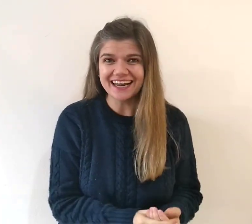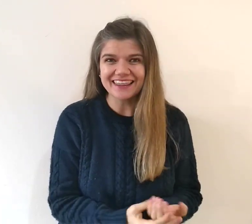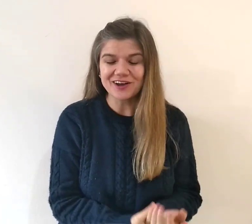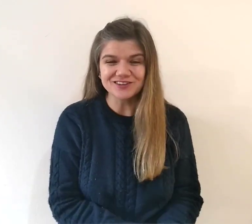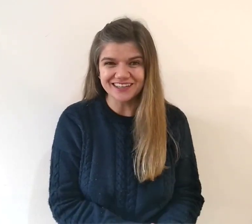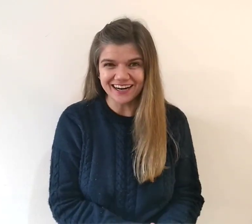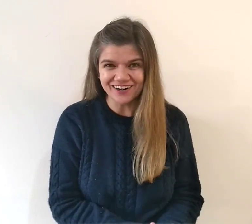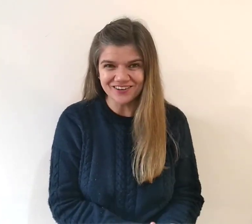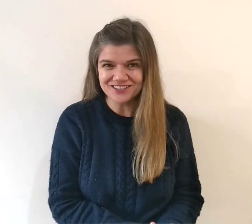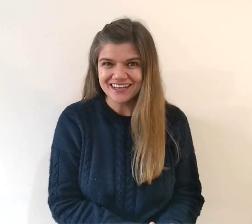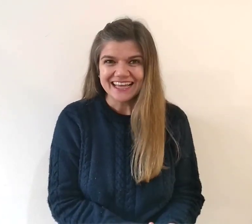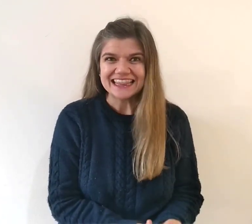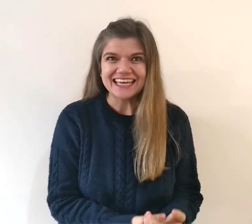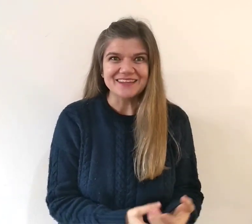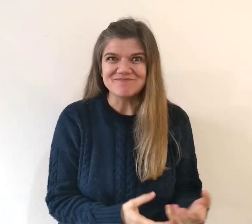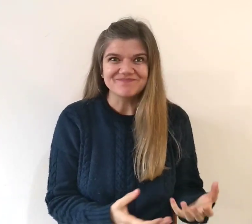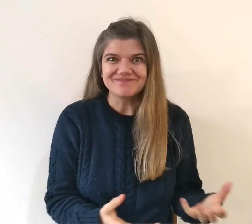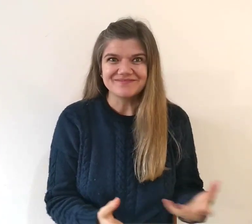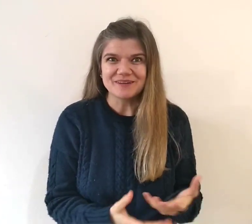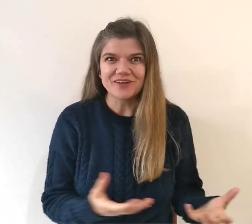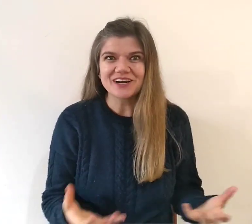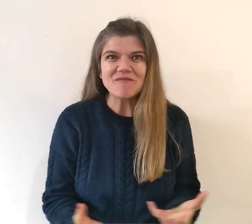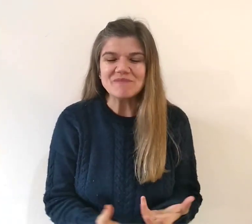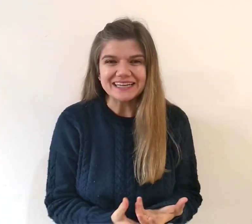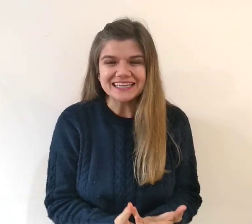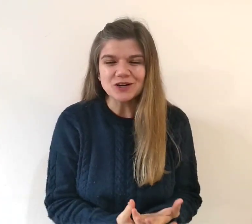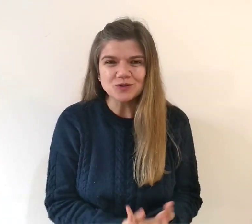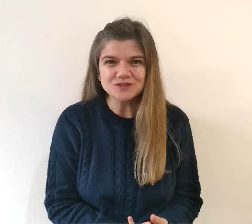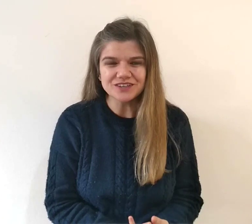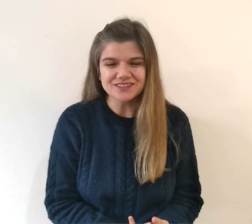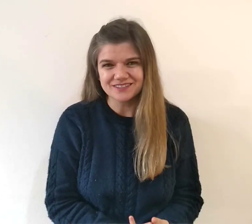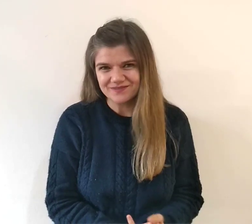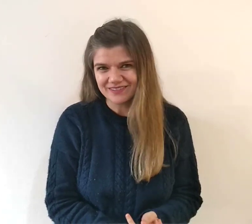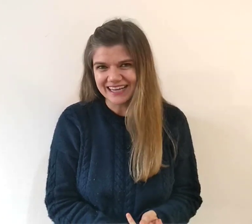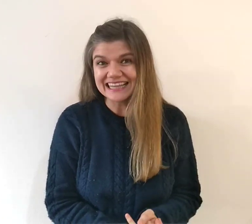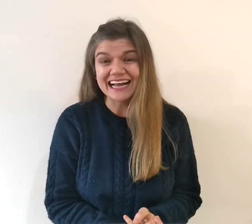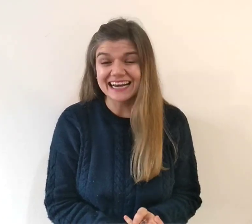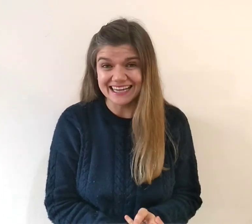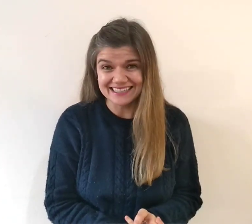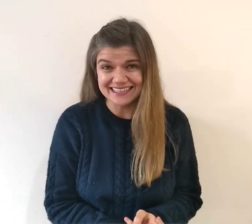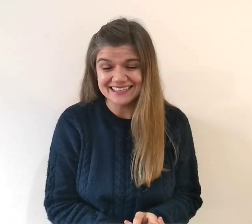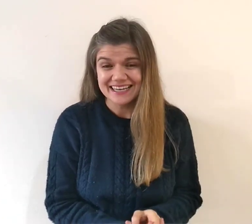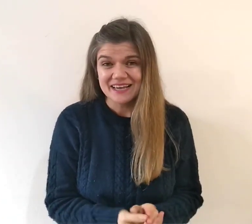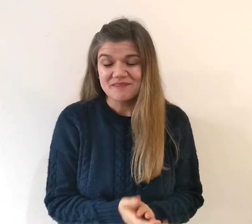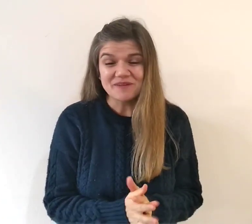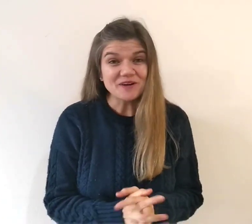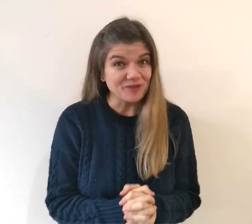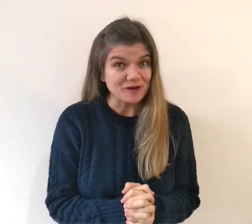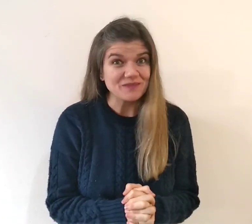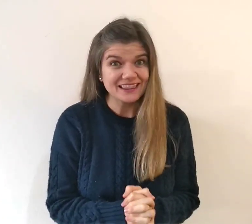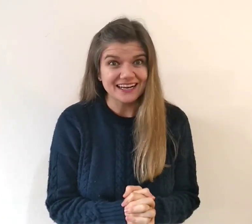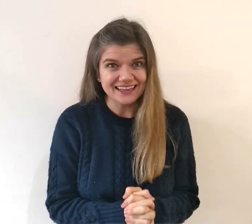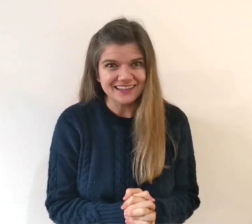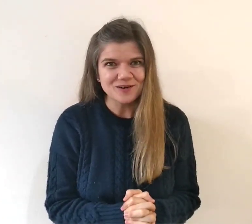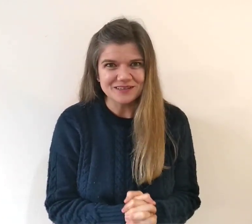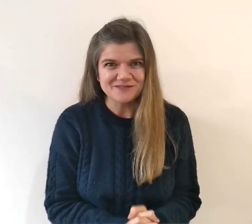de encontrarnos, de poder compartir juntos estas clases, pero bueno, mientras tanto lo hacemos